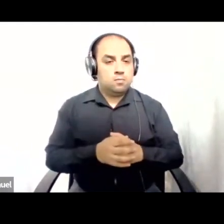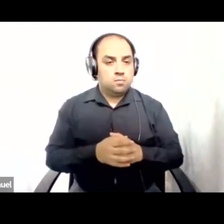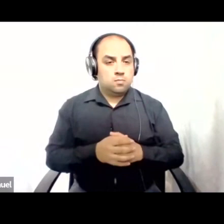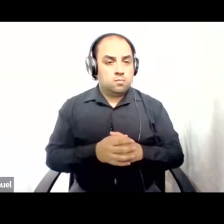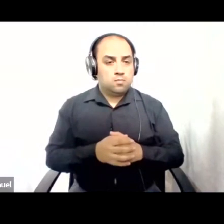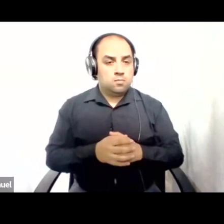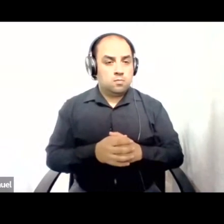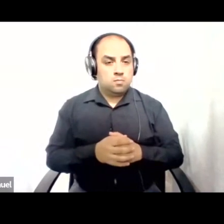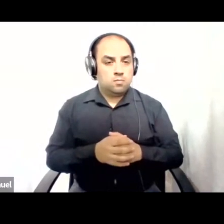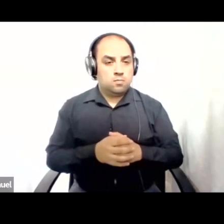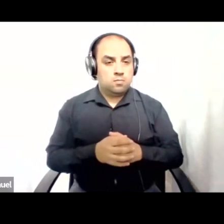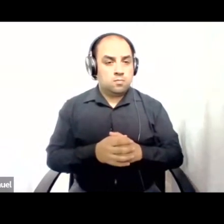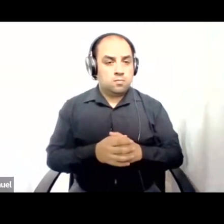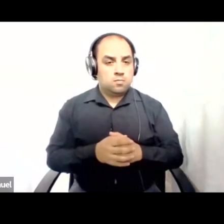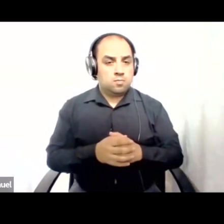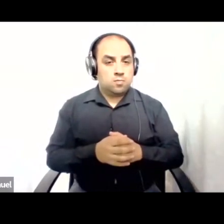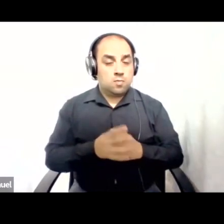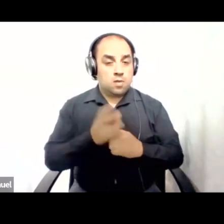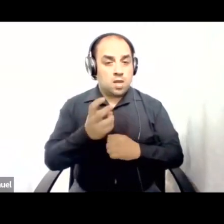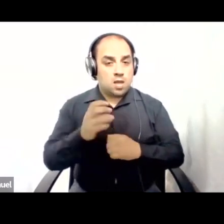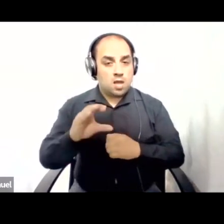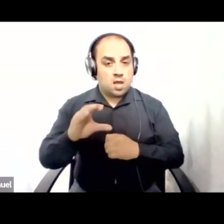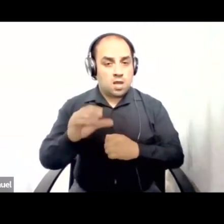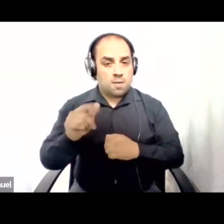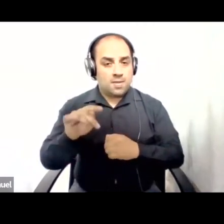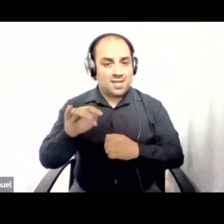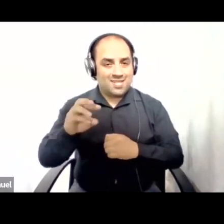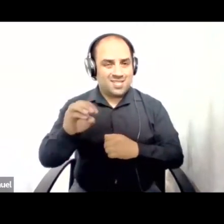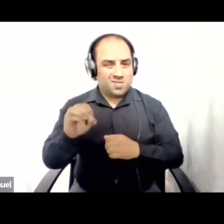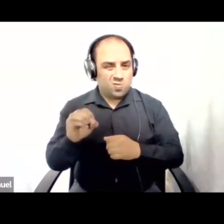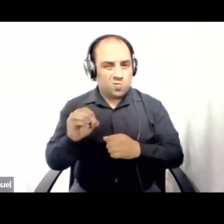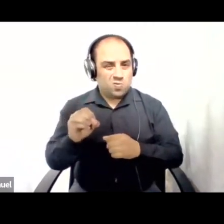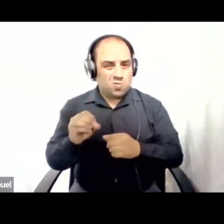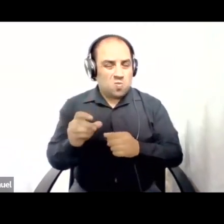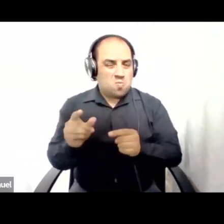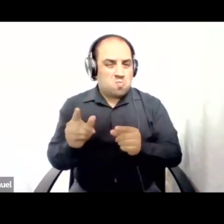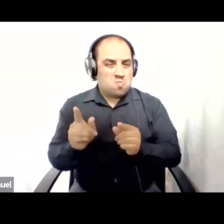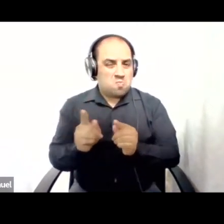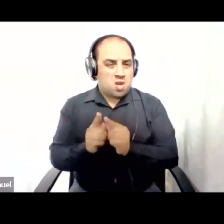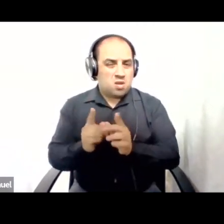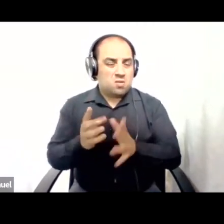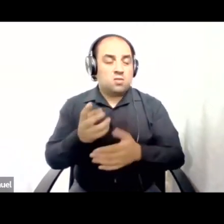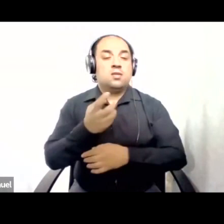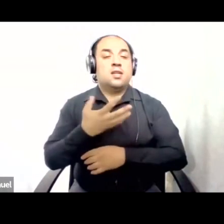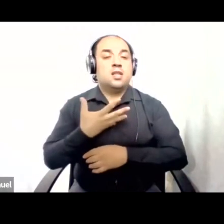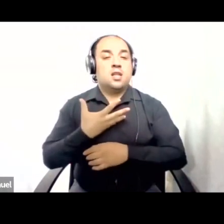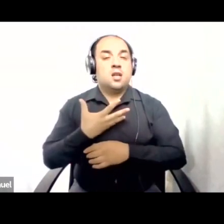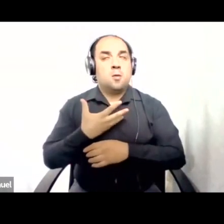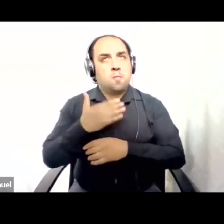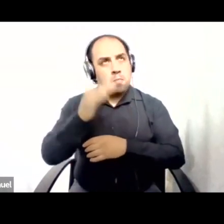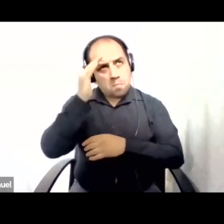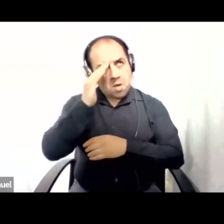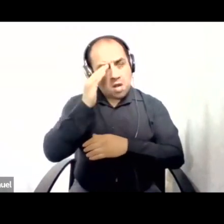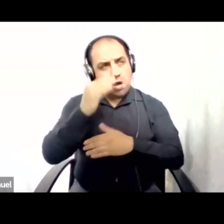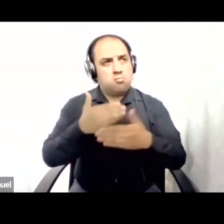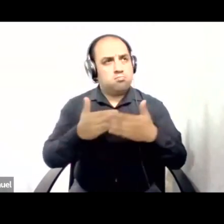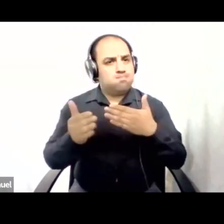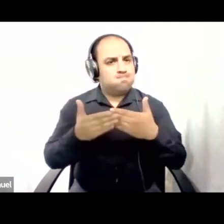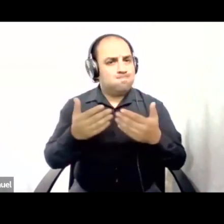este incipiente capitalismo, ¿no? Y si tenemos en cuenta la modernidad, debemos de tener